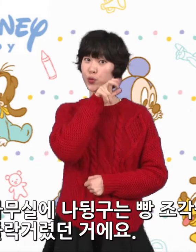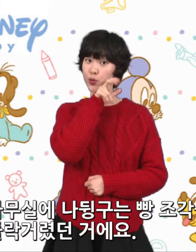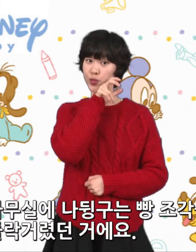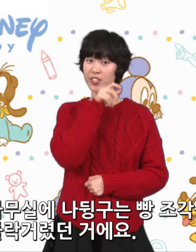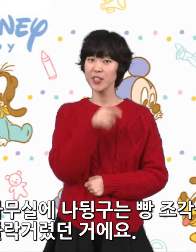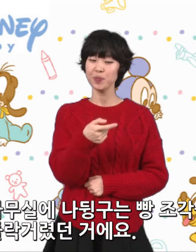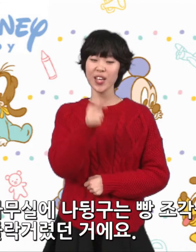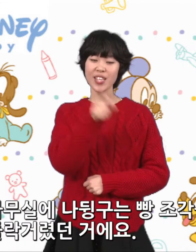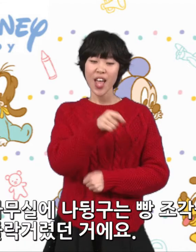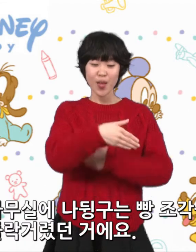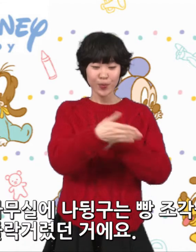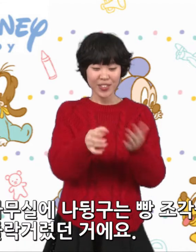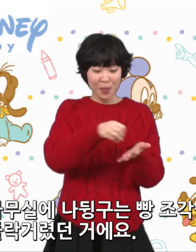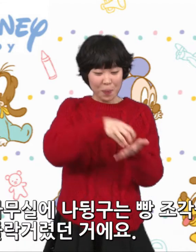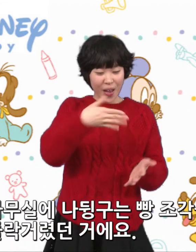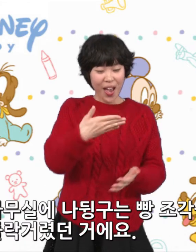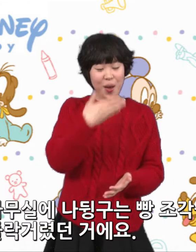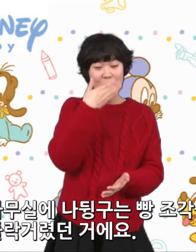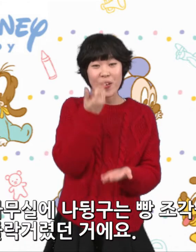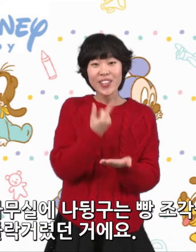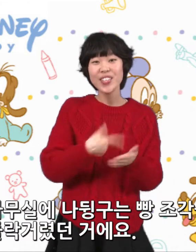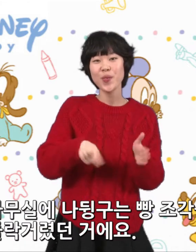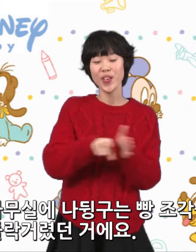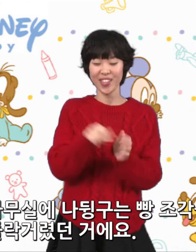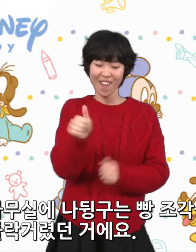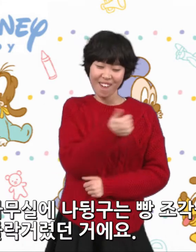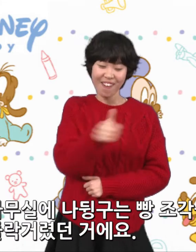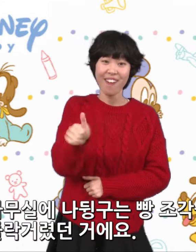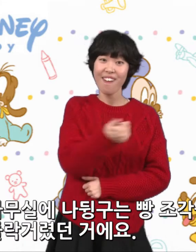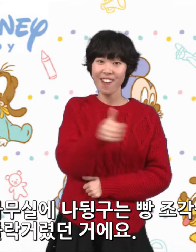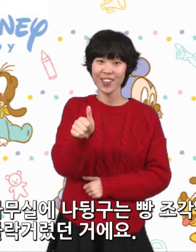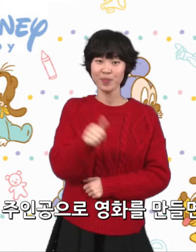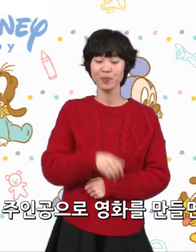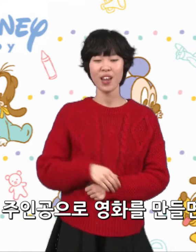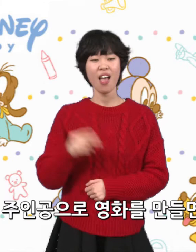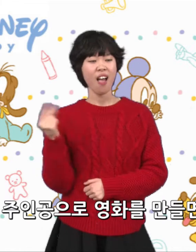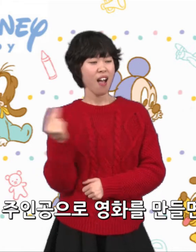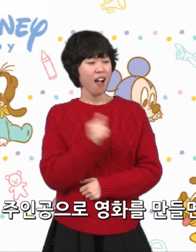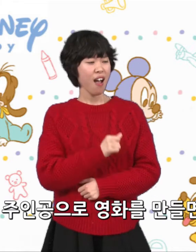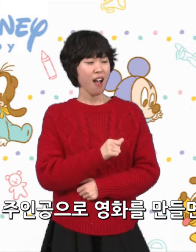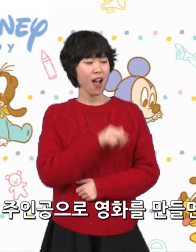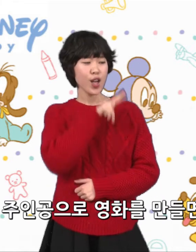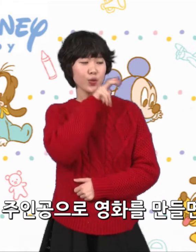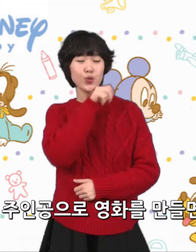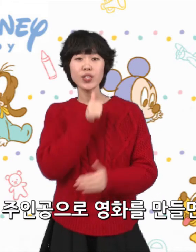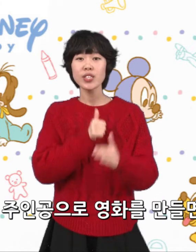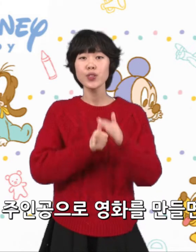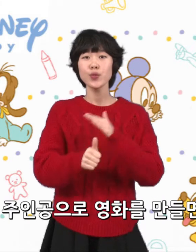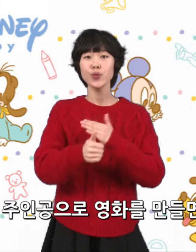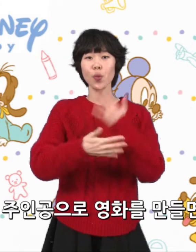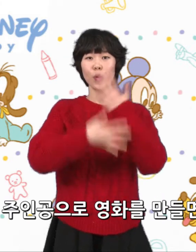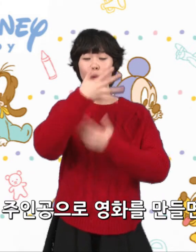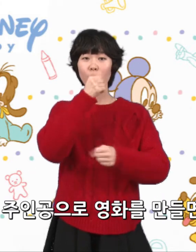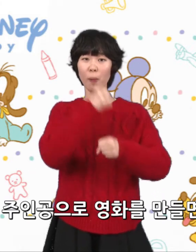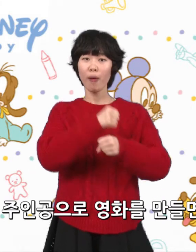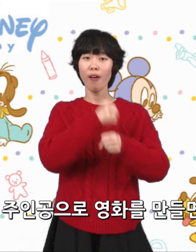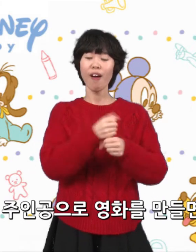생쥐는 사무실에 나뒹구는 빵 조각을 먹으려고 바쁘게 들락거렸던 거예요. 옳지, 생쥐를 주인공으로 영화를